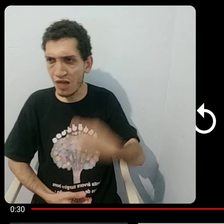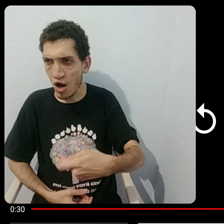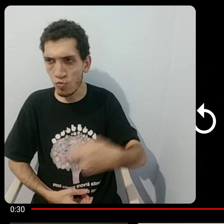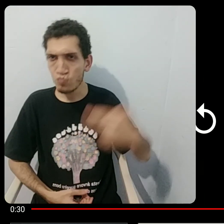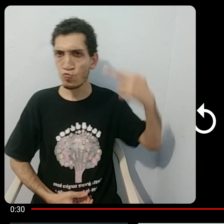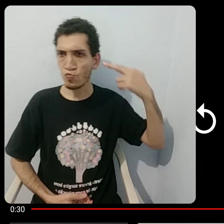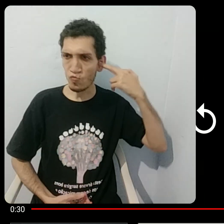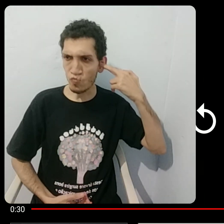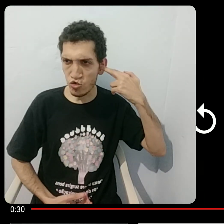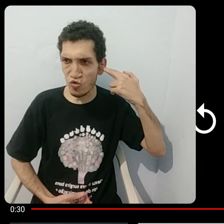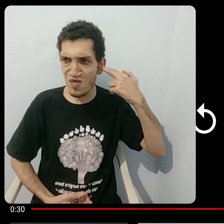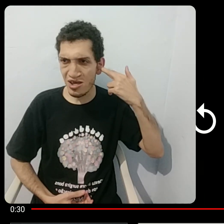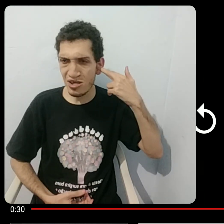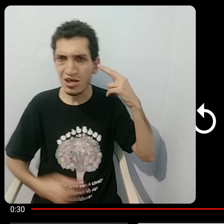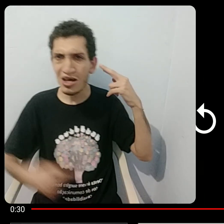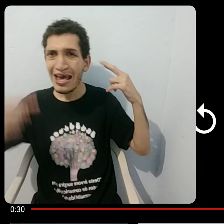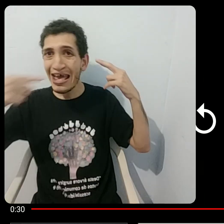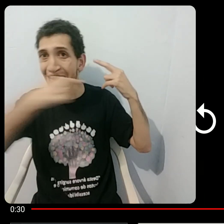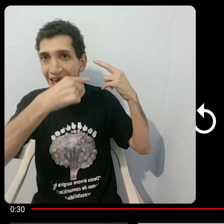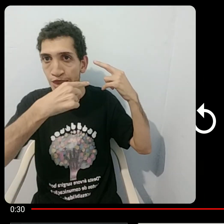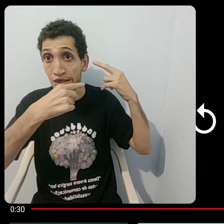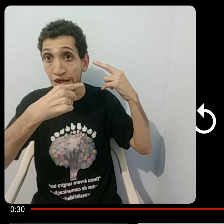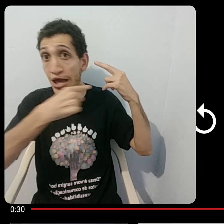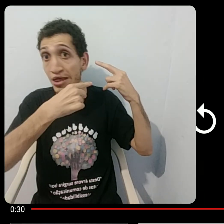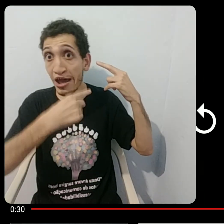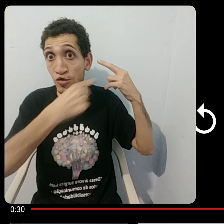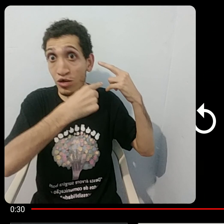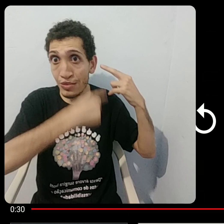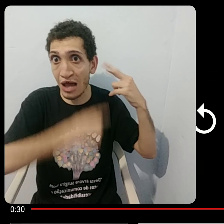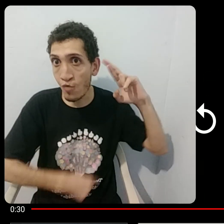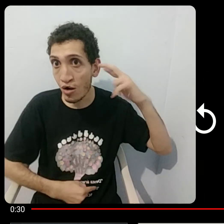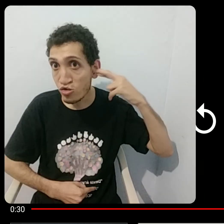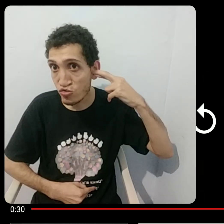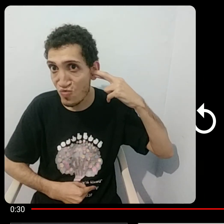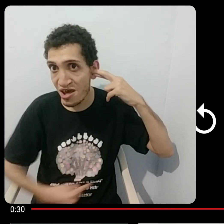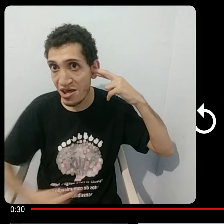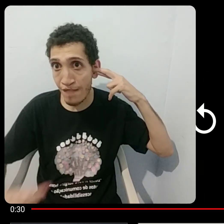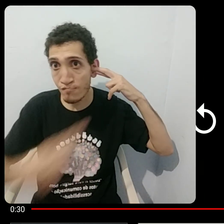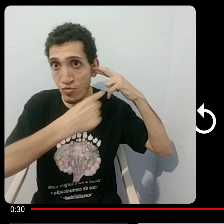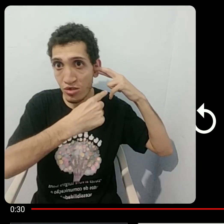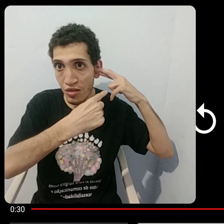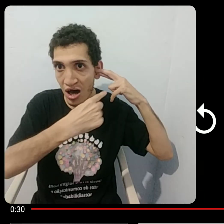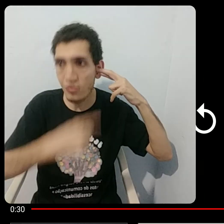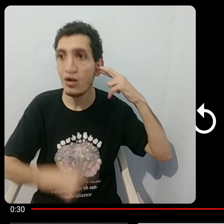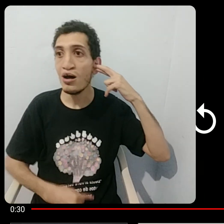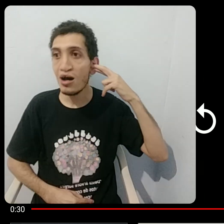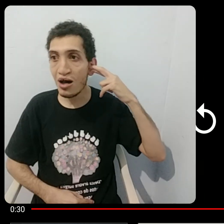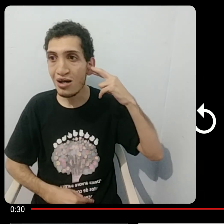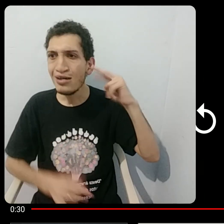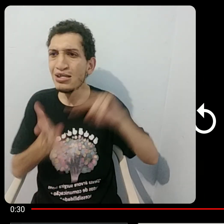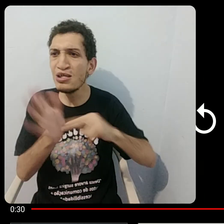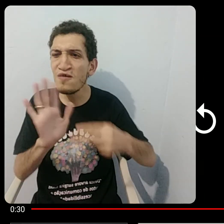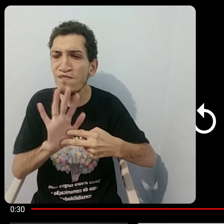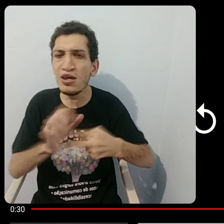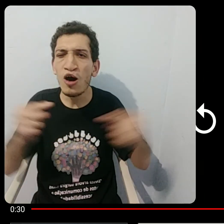sinal, surdez, ele tem o sinal, surdez, a ponta sinal, significa